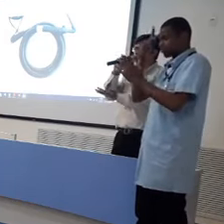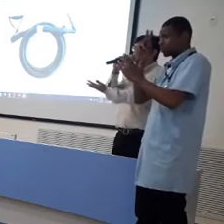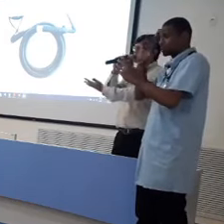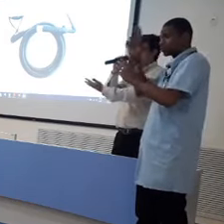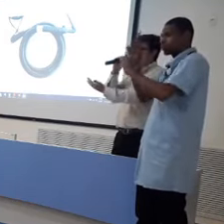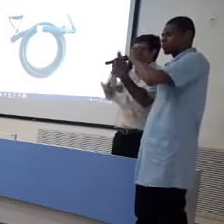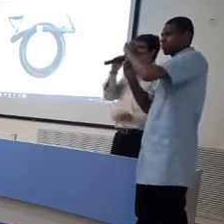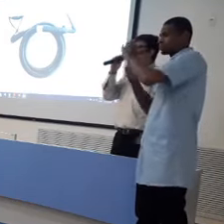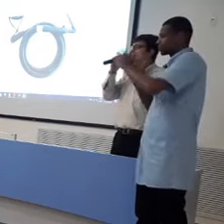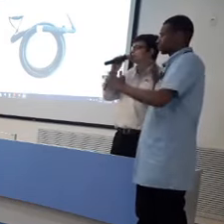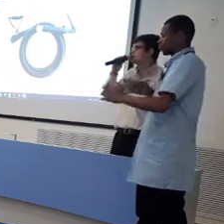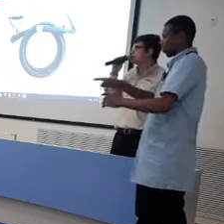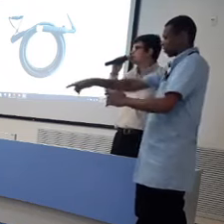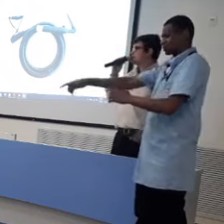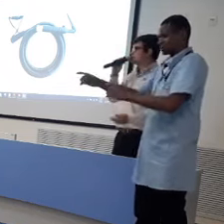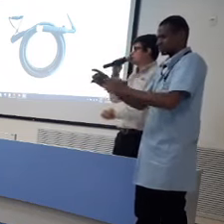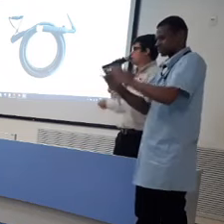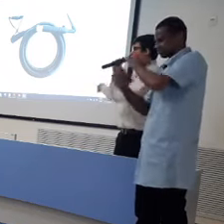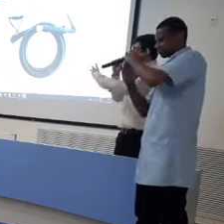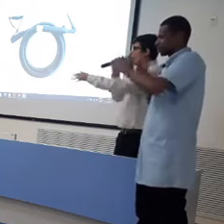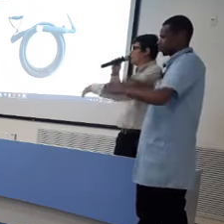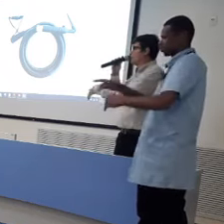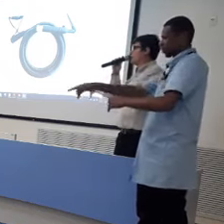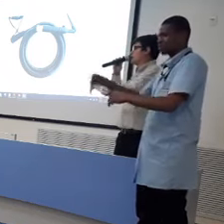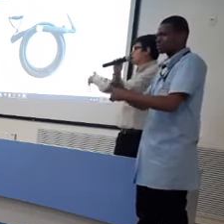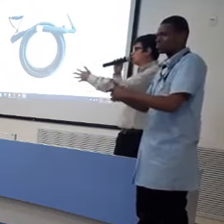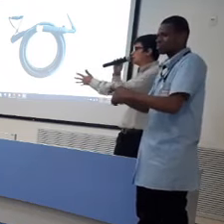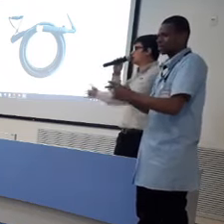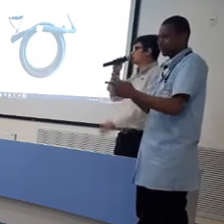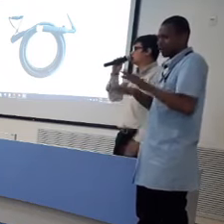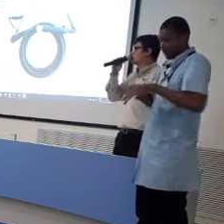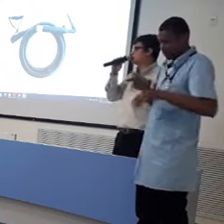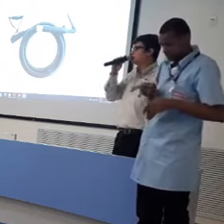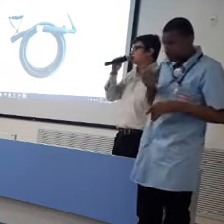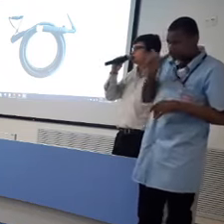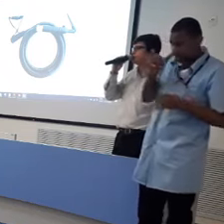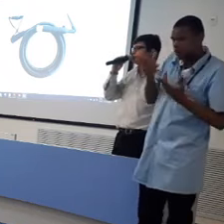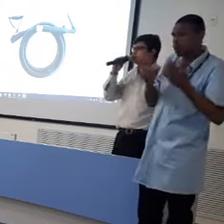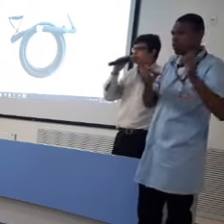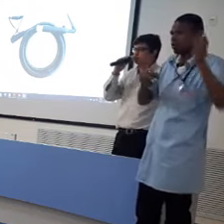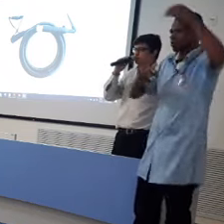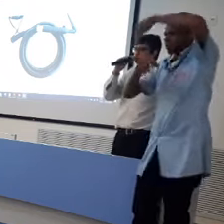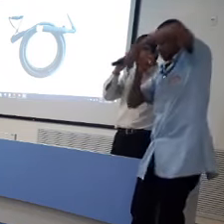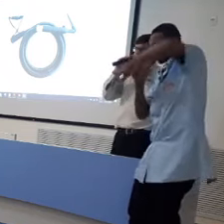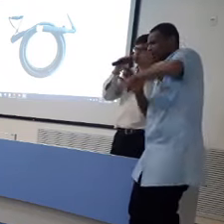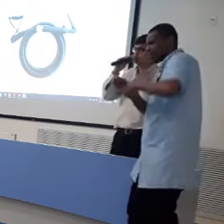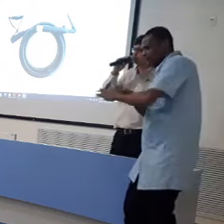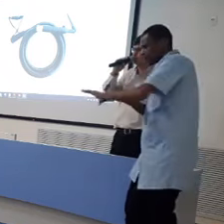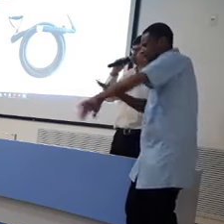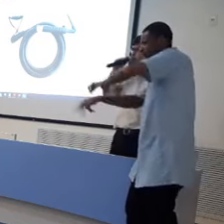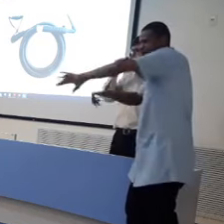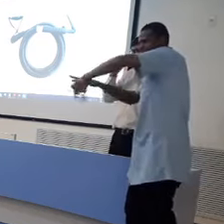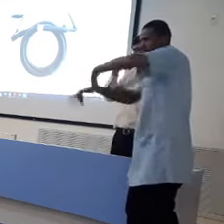falar que não gosta de inversora porque alguém rouba, o cara pula dentro do galpão dele e acaba levando as máquinas,